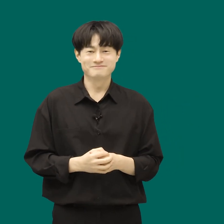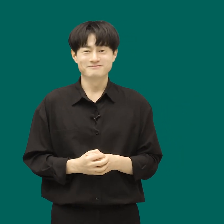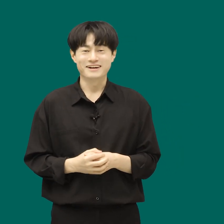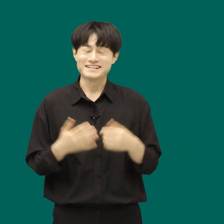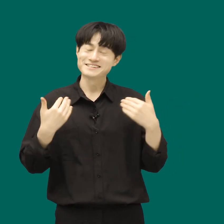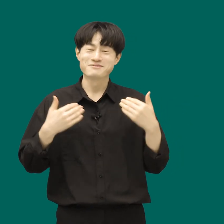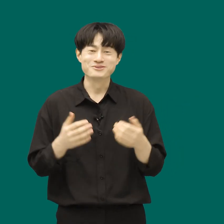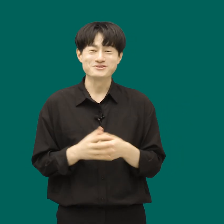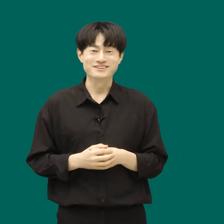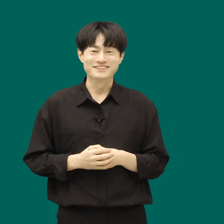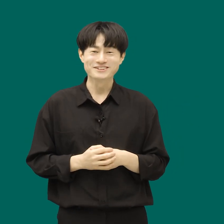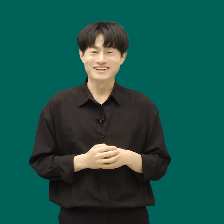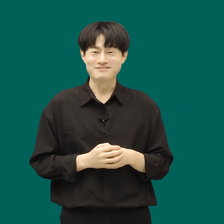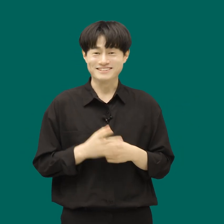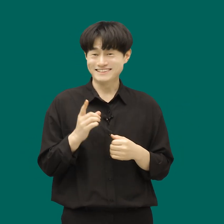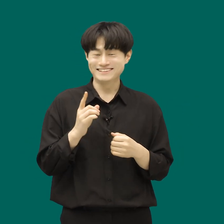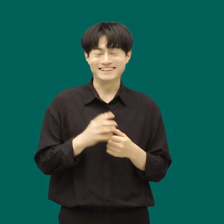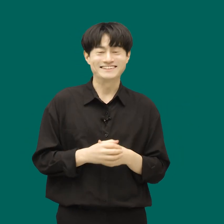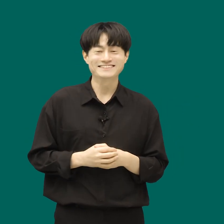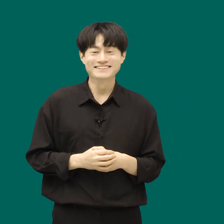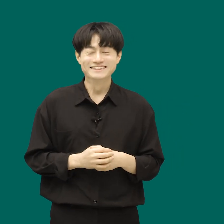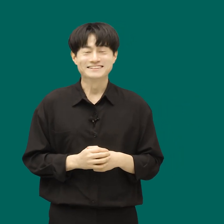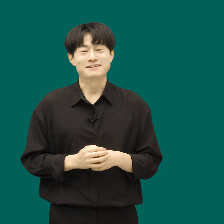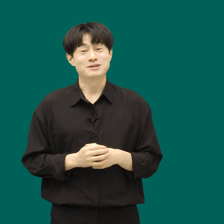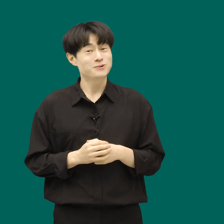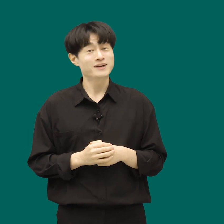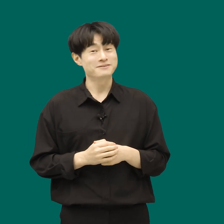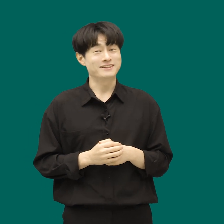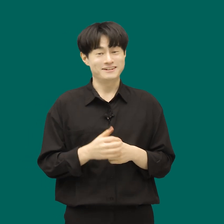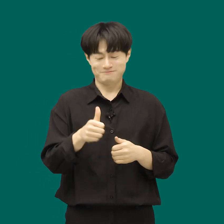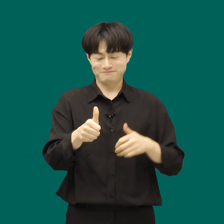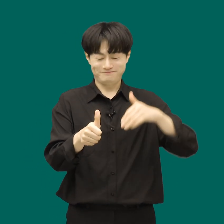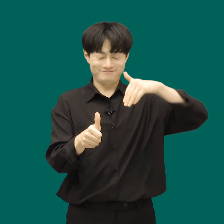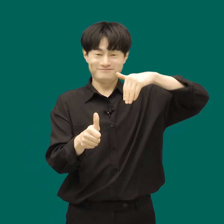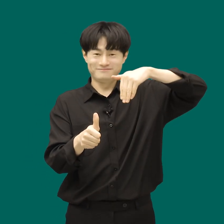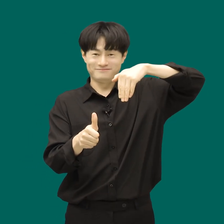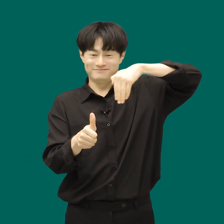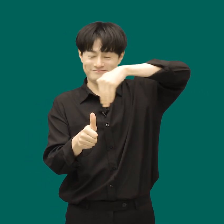안 신나 보일 수도 있는데요. 네, 아무튼 신나는 데이트. 그 다음에 총각입니다.